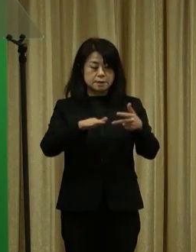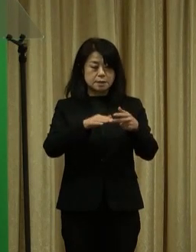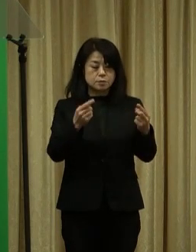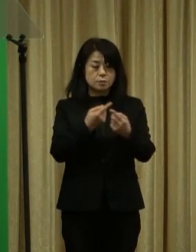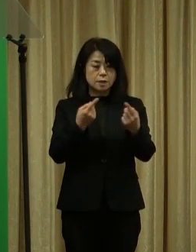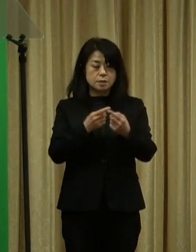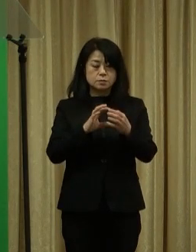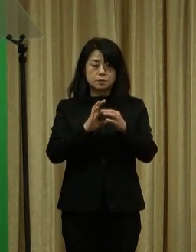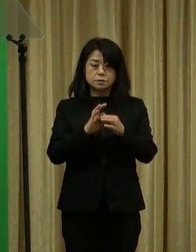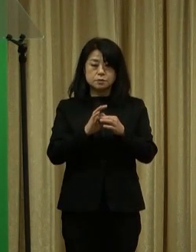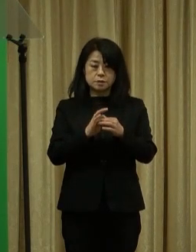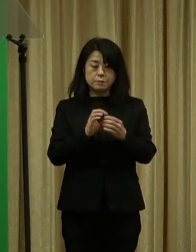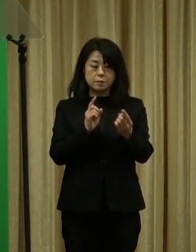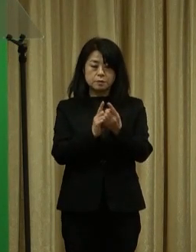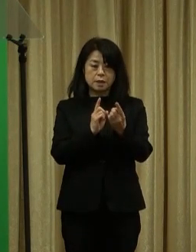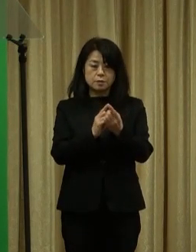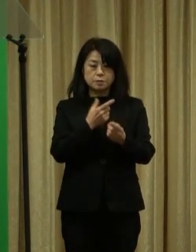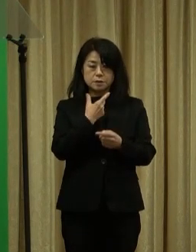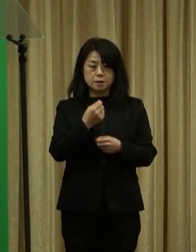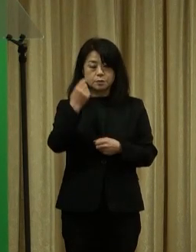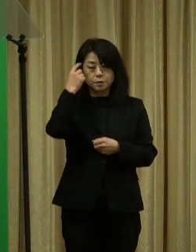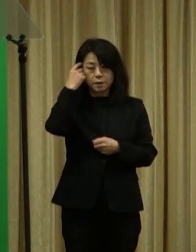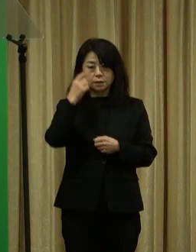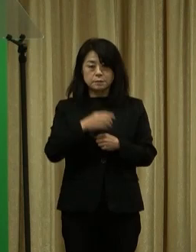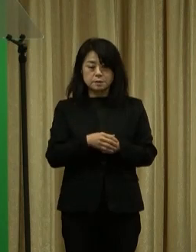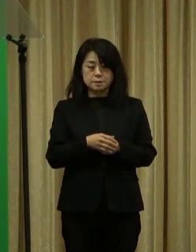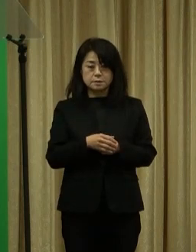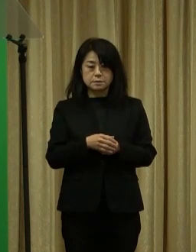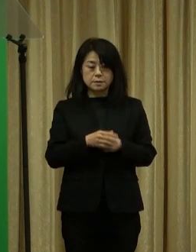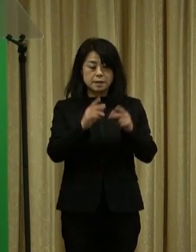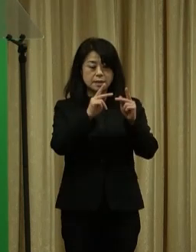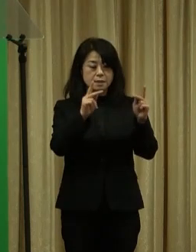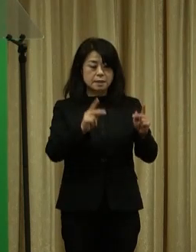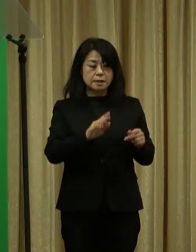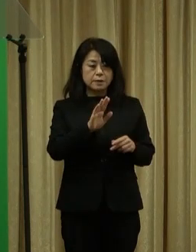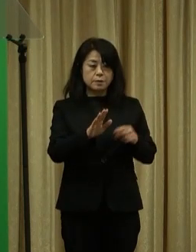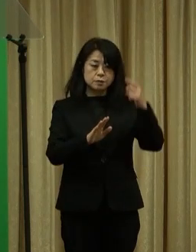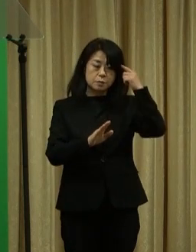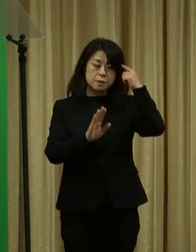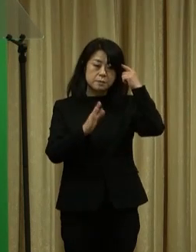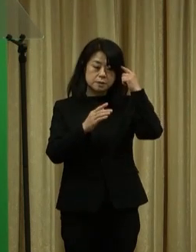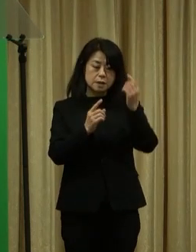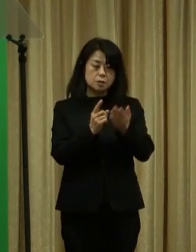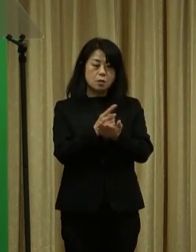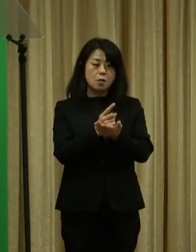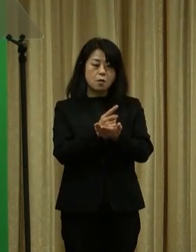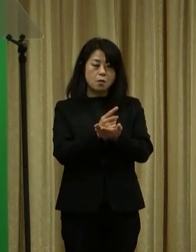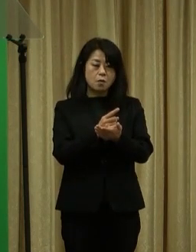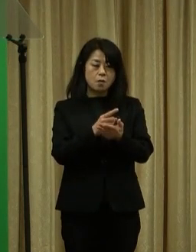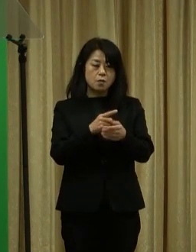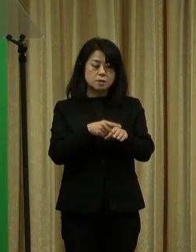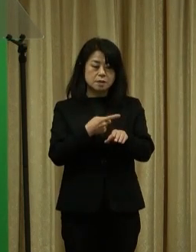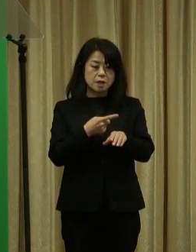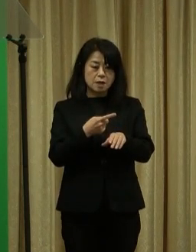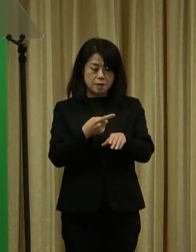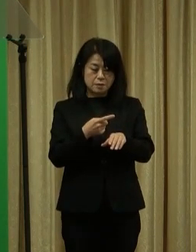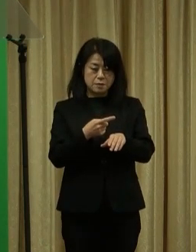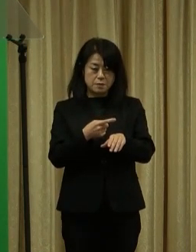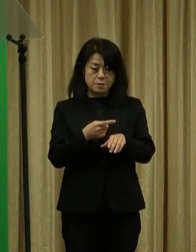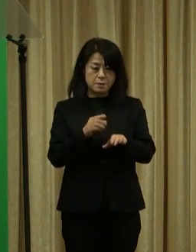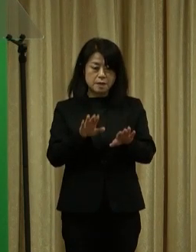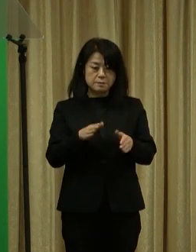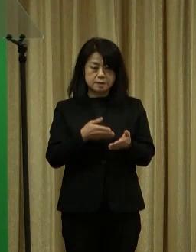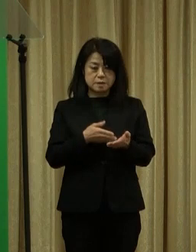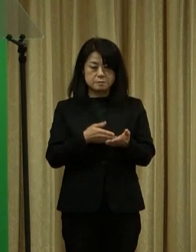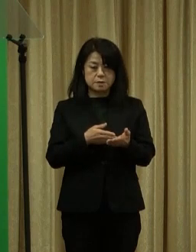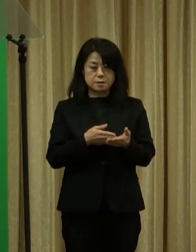極力、対応していきたいというふうに考えております。もちろん課題はあると思いますが、方向はそっちの方向だということ、これも皆さんご理解